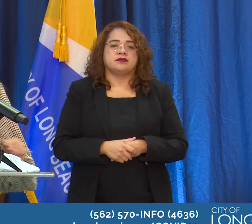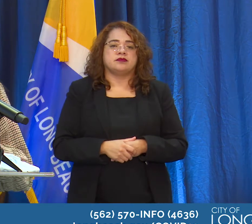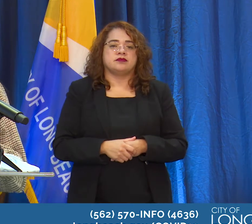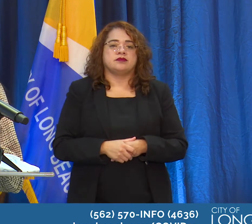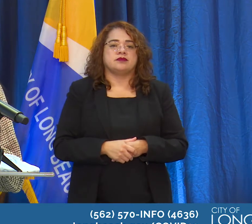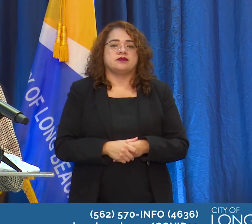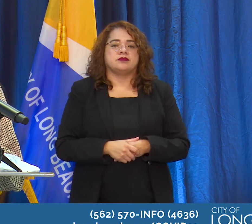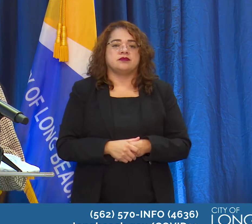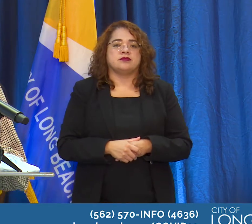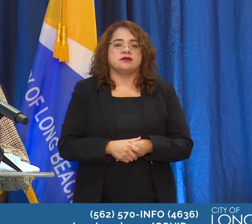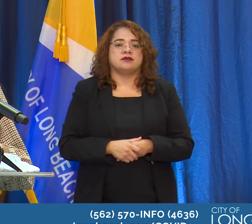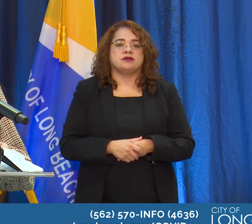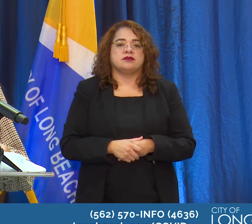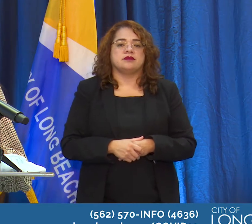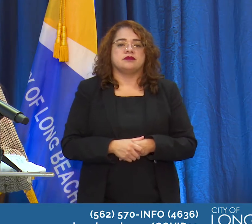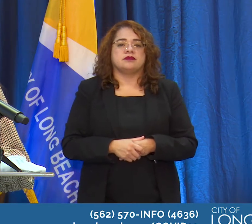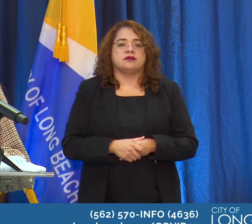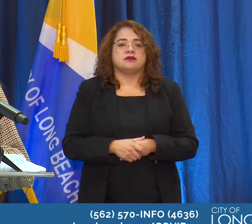longbeach.gov/COVID-19.